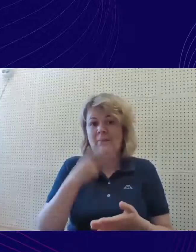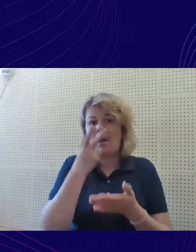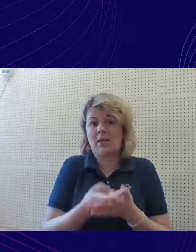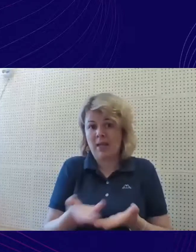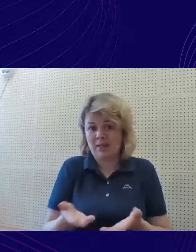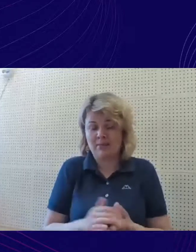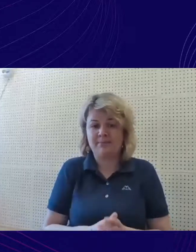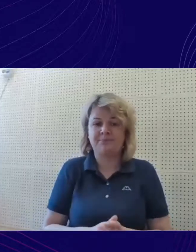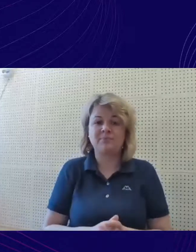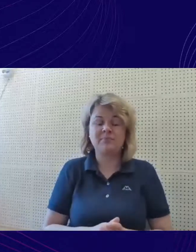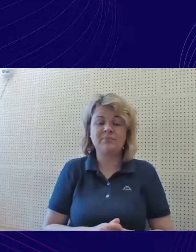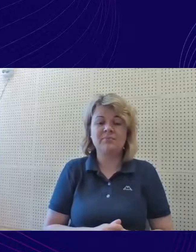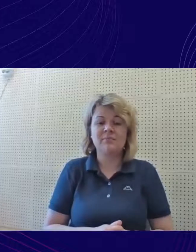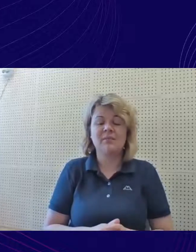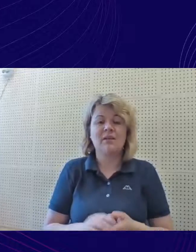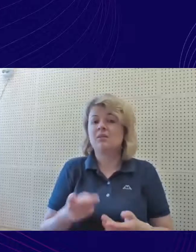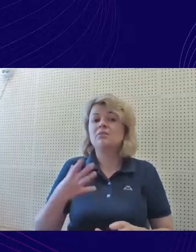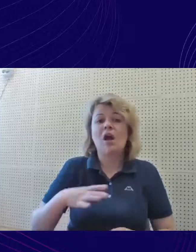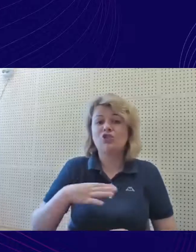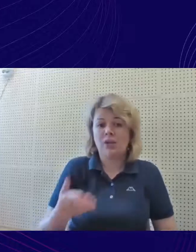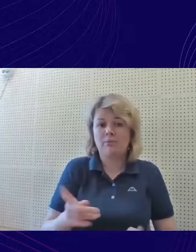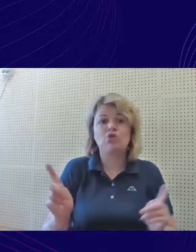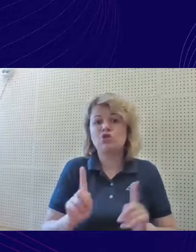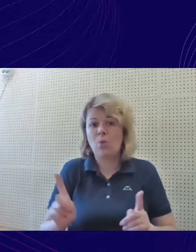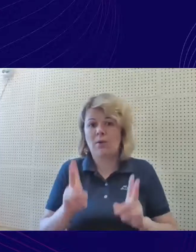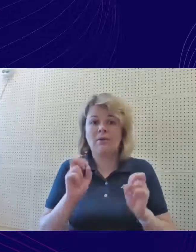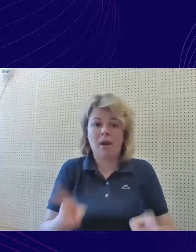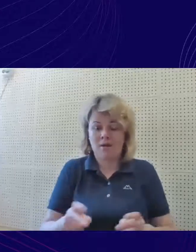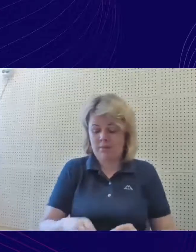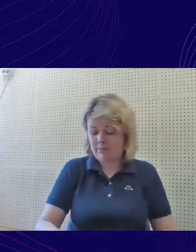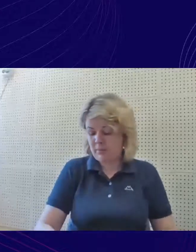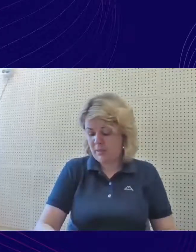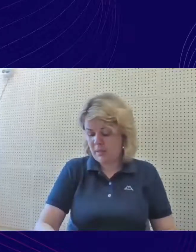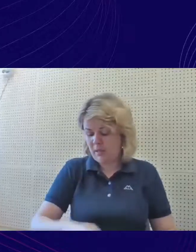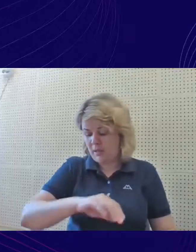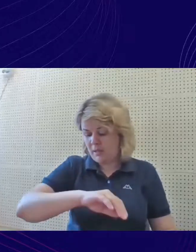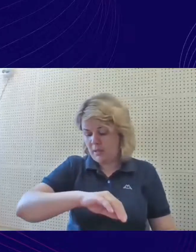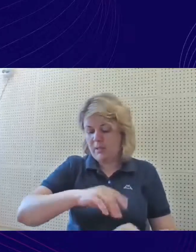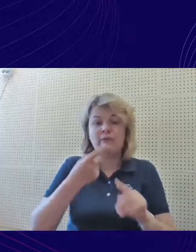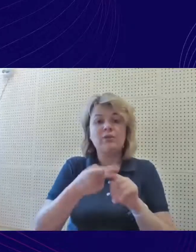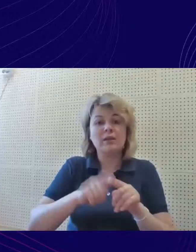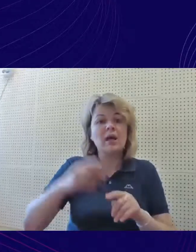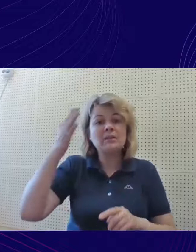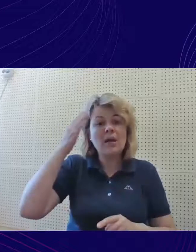проявить, да? Что, зачем, как-то. И вот эта способность